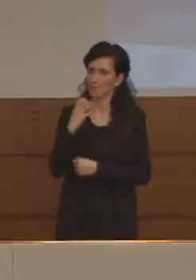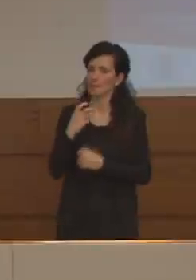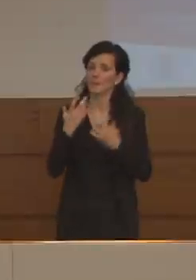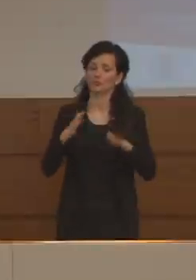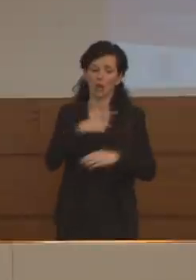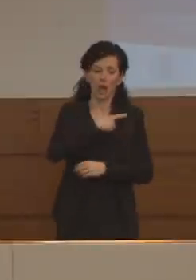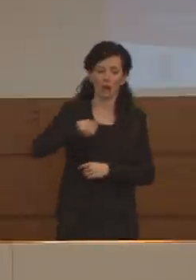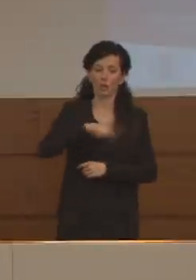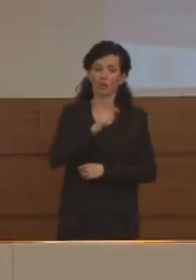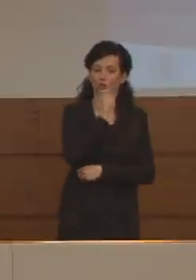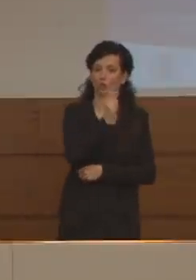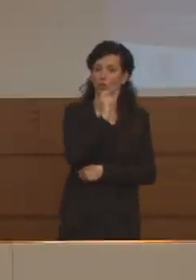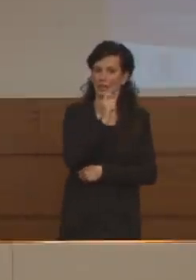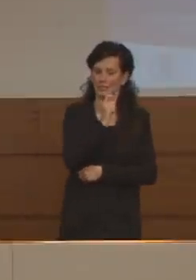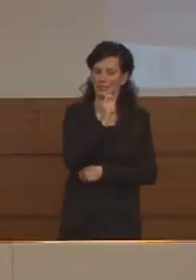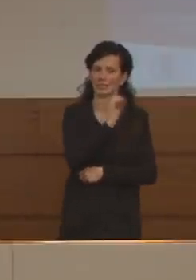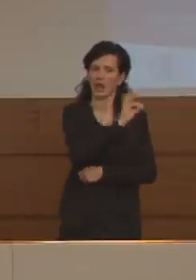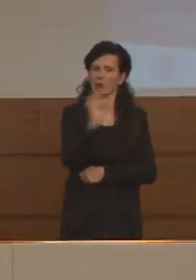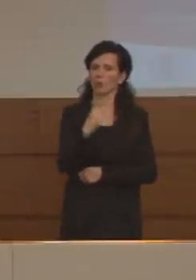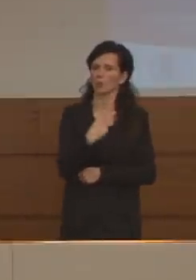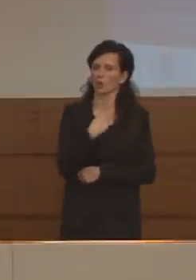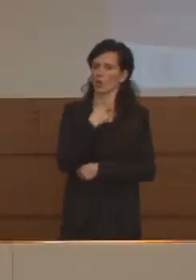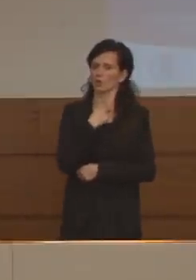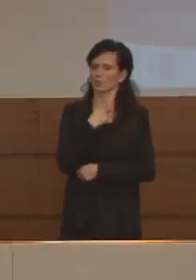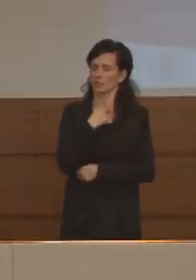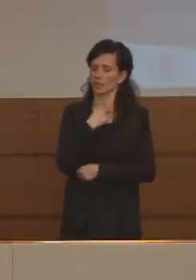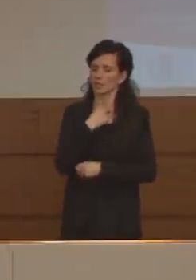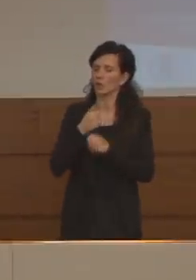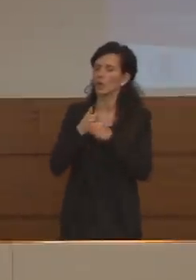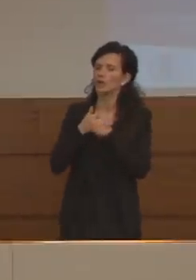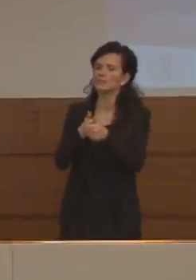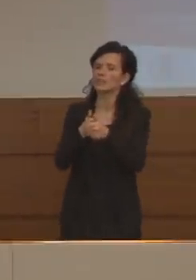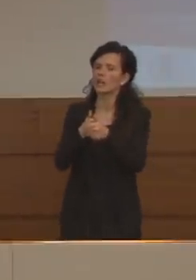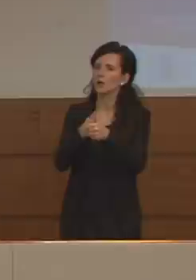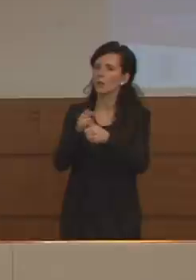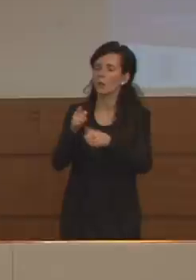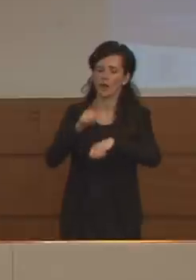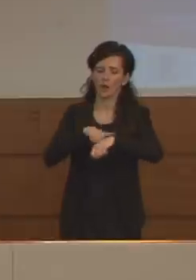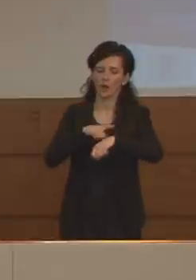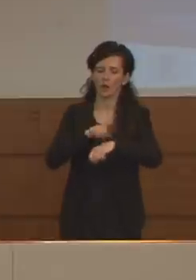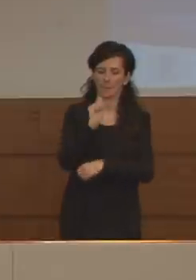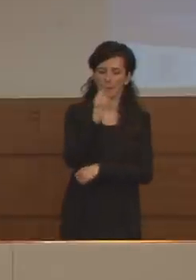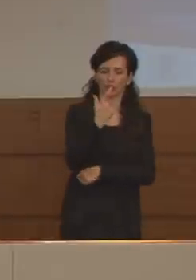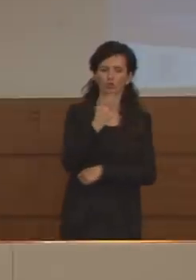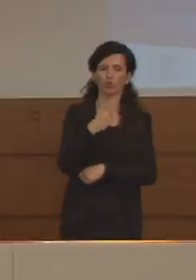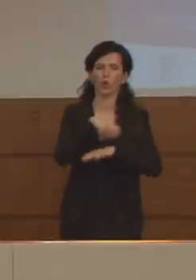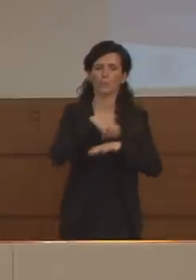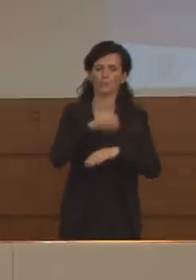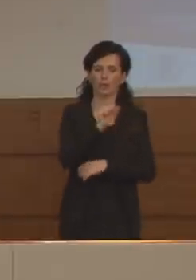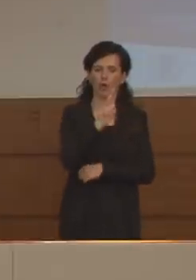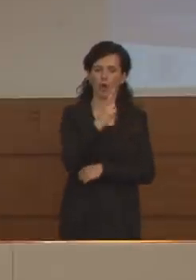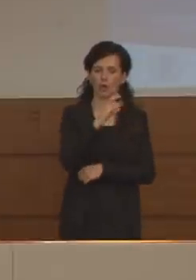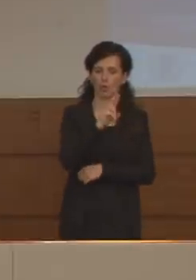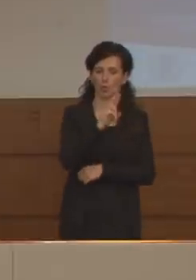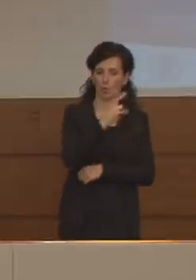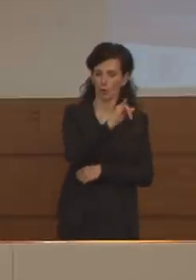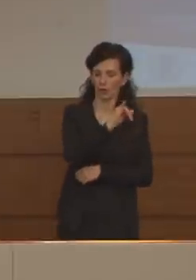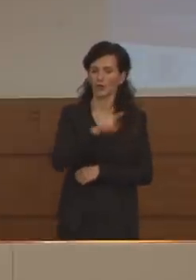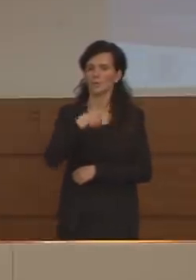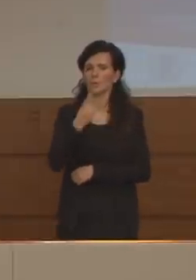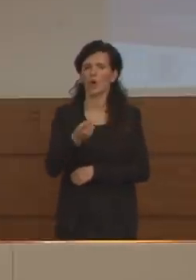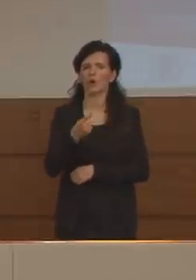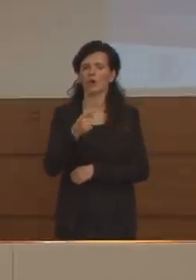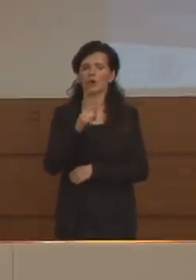stati costretti ovvero chi era interessato a seguire alle ore 12 il commissario arcuri alle ore 14 e 30 per brera